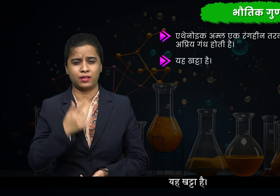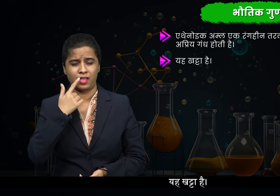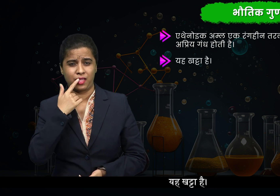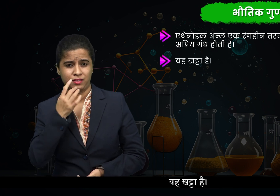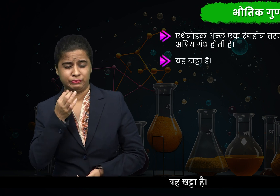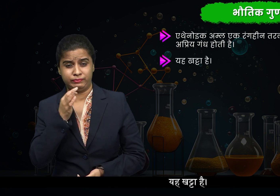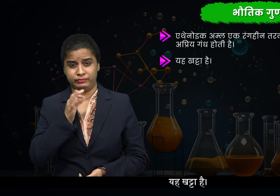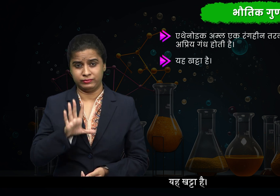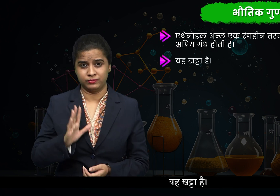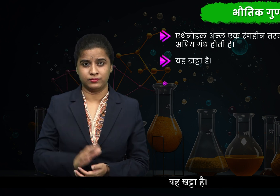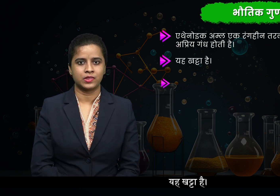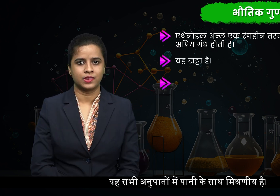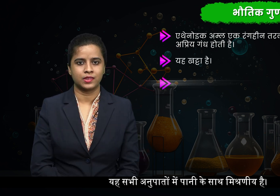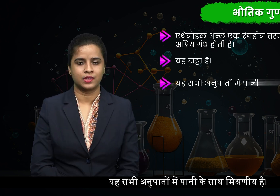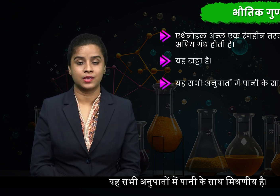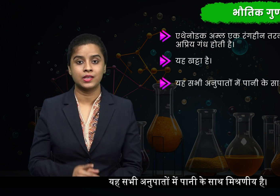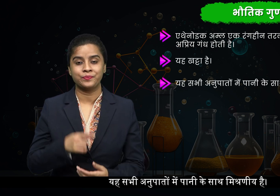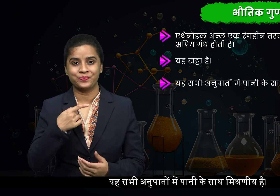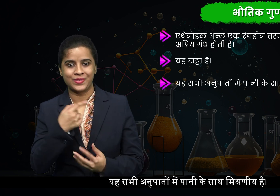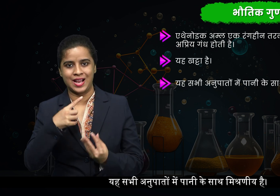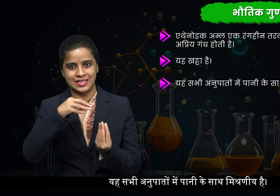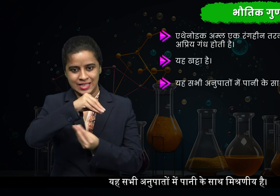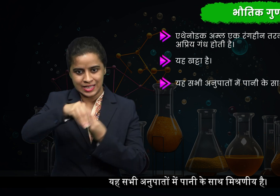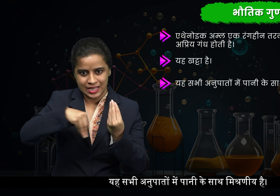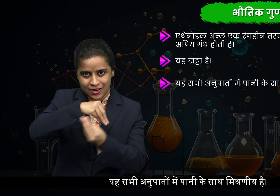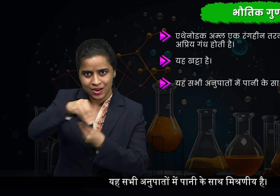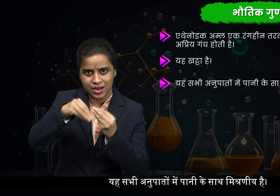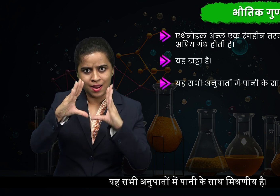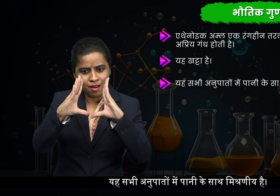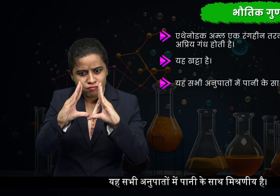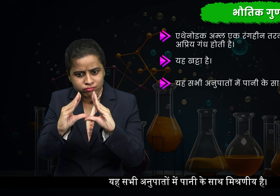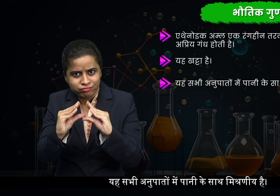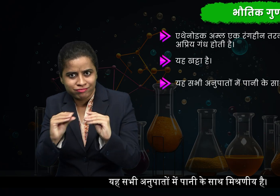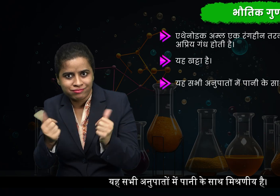है। यह सभी अनुपातों में पानी के साथ मिश्रणीय है।